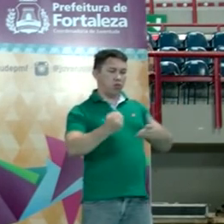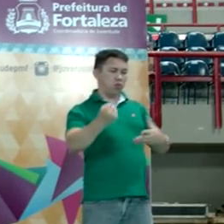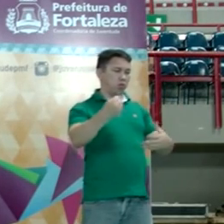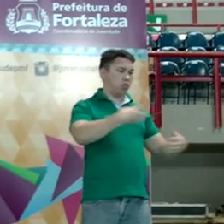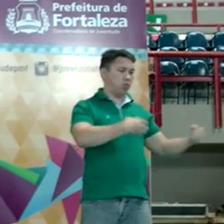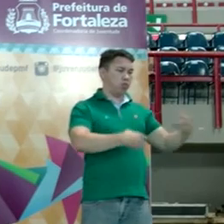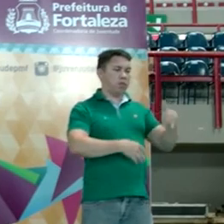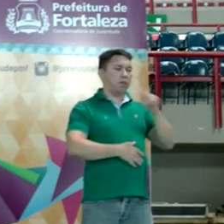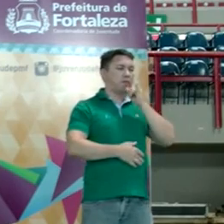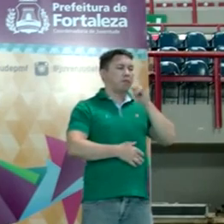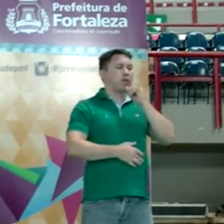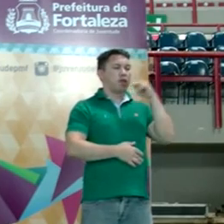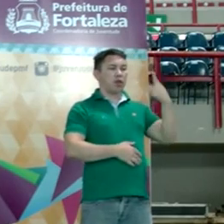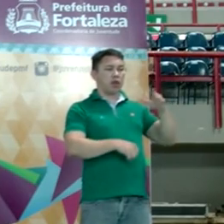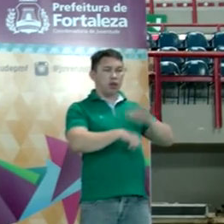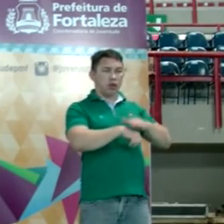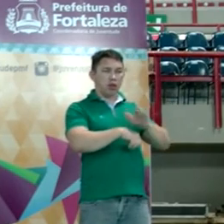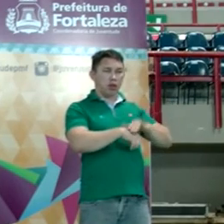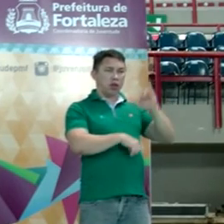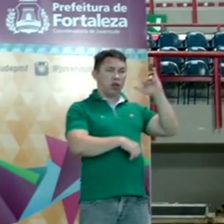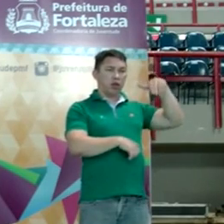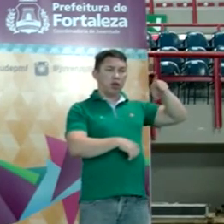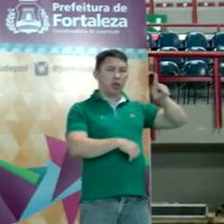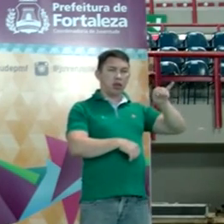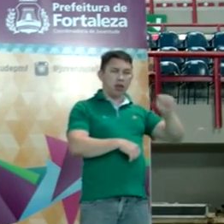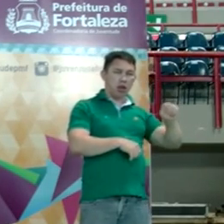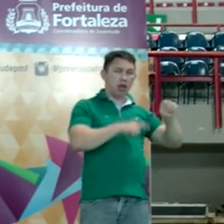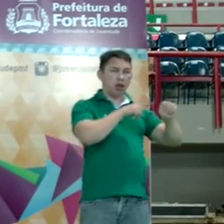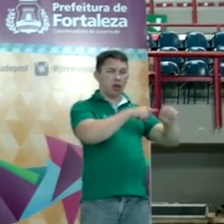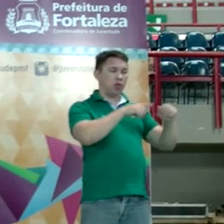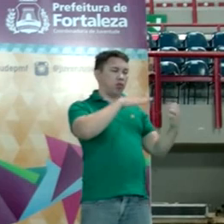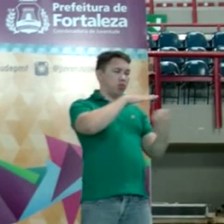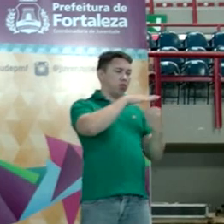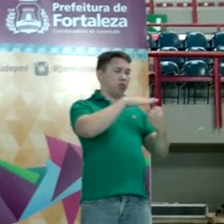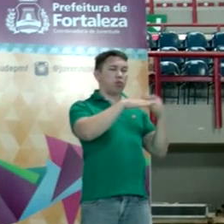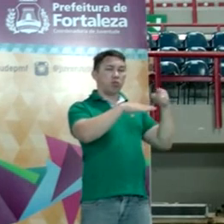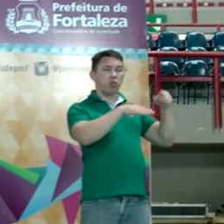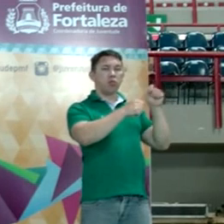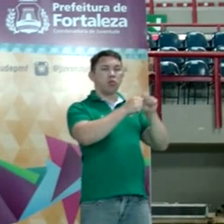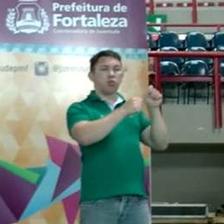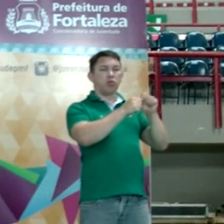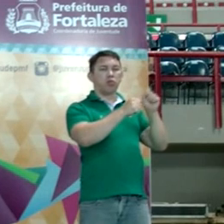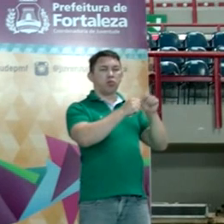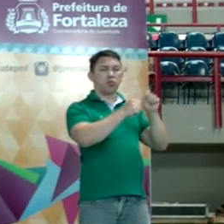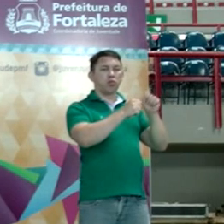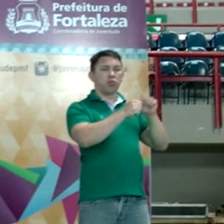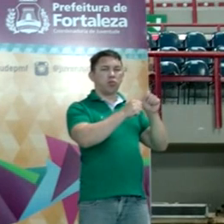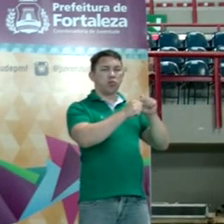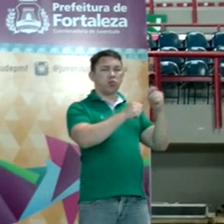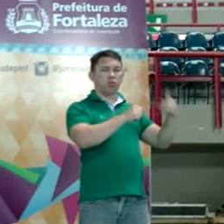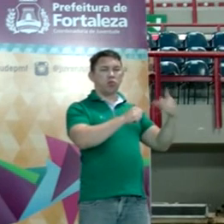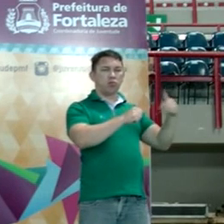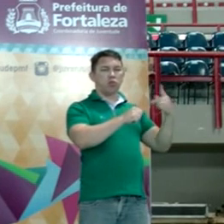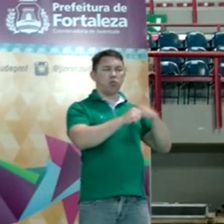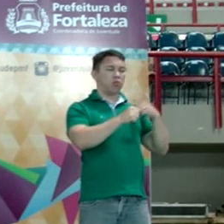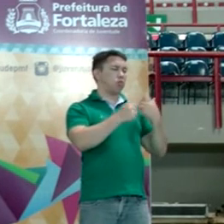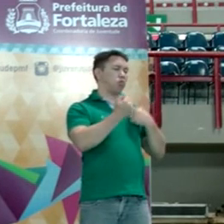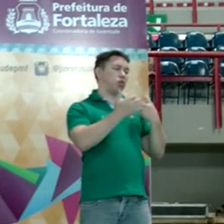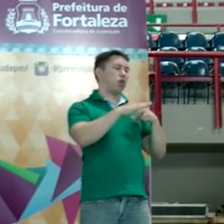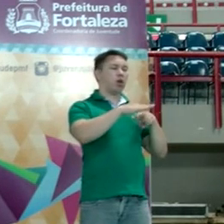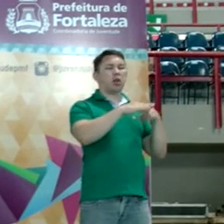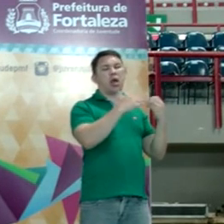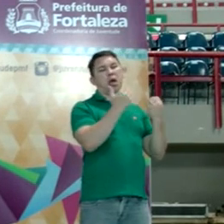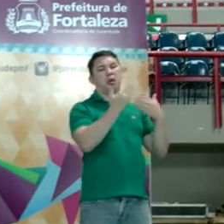novo. Por exemplo, a Hyundai, ela tem uma empresa agora de produção de automóveis lá, Goiás, região, se não me falha a